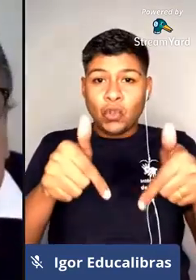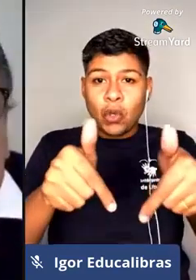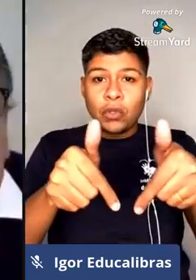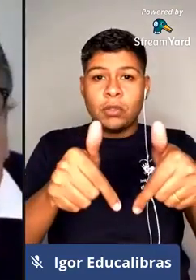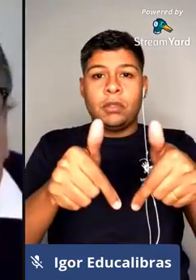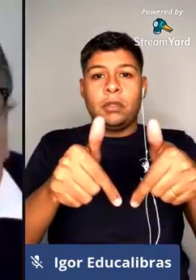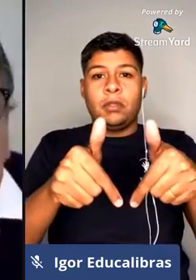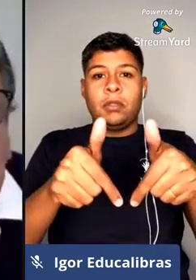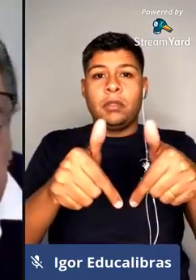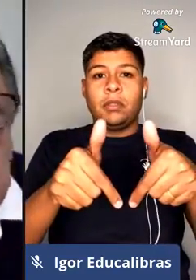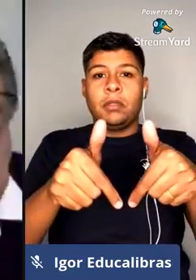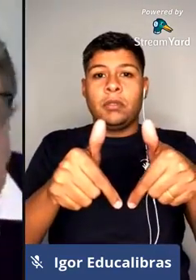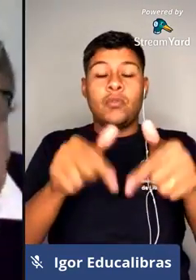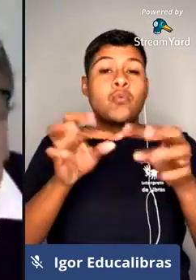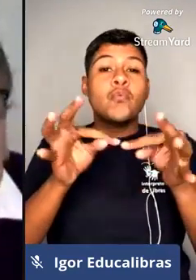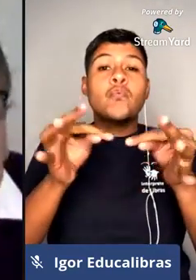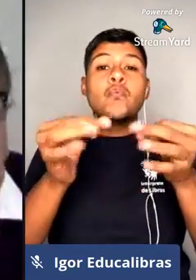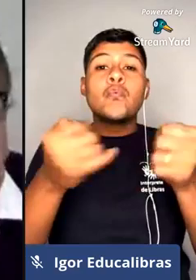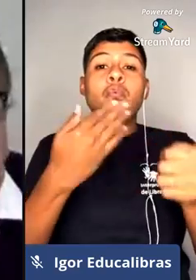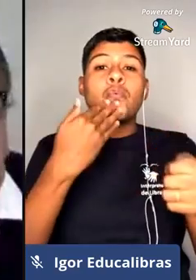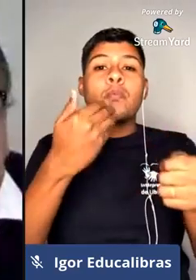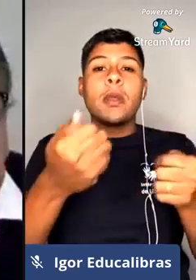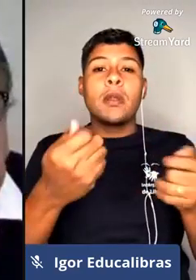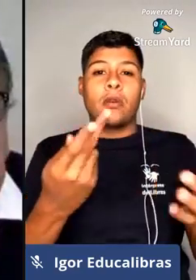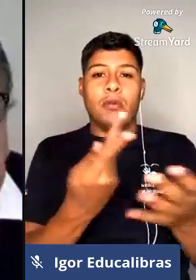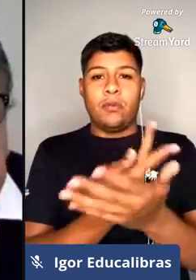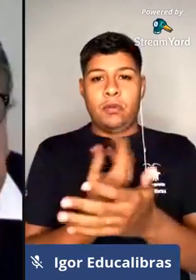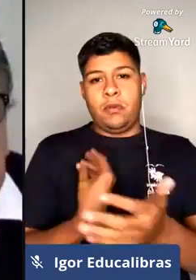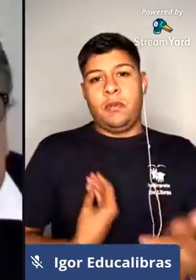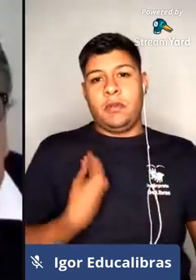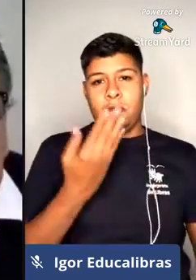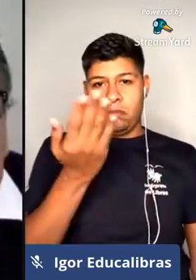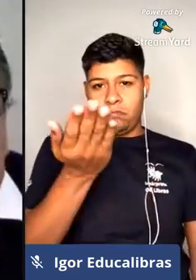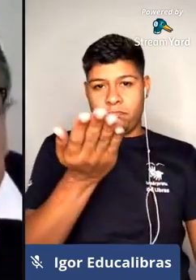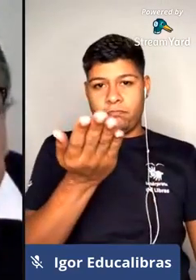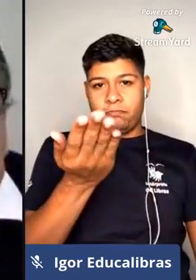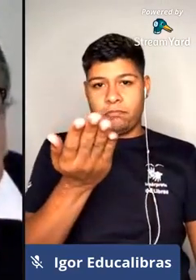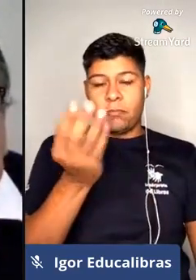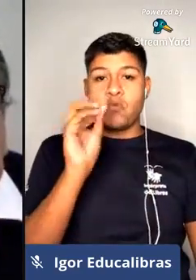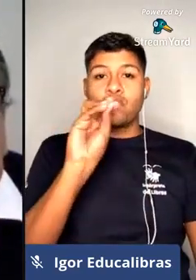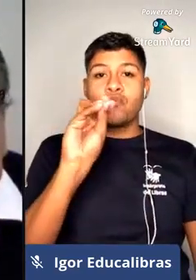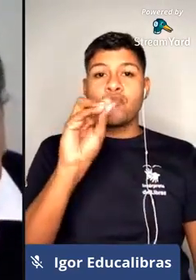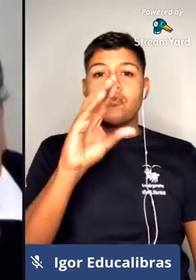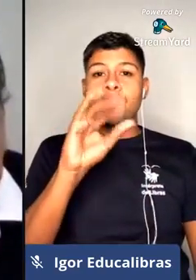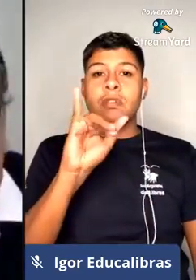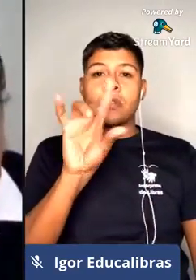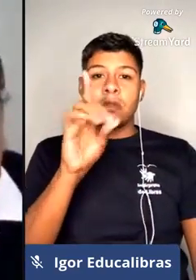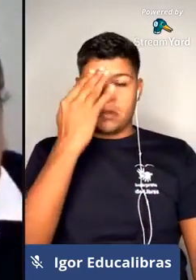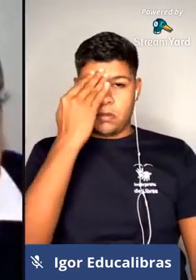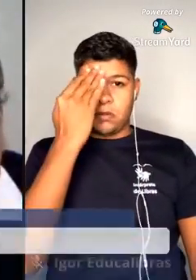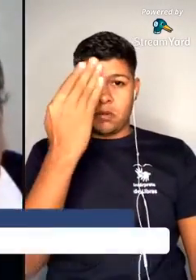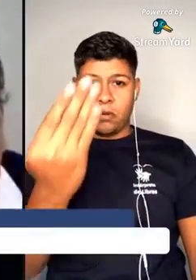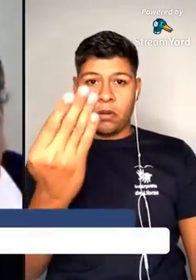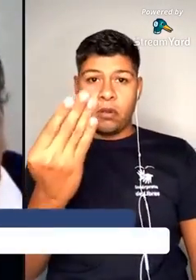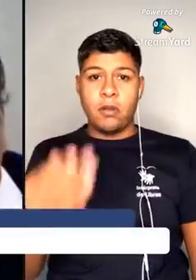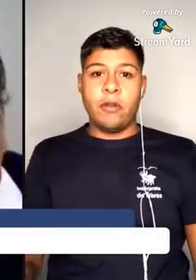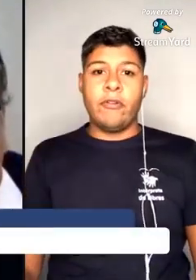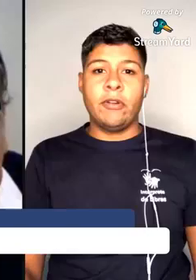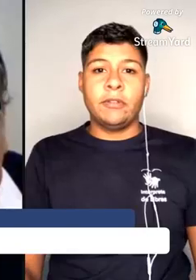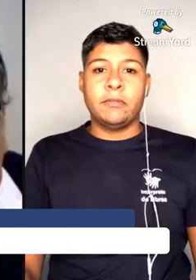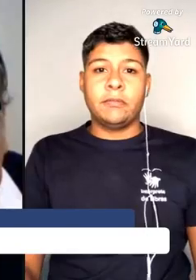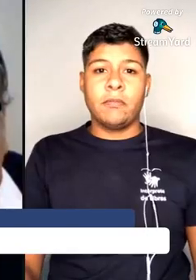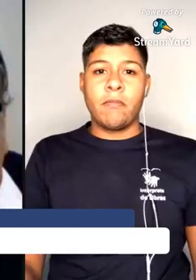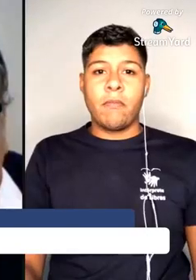e que tudo de melhor aconteça na vida de vocês. Exato. Beijo, Cid. Obrigado. Valeu, meu querido. Olha,